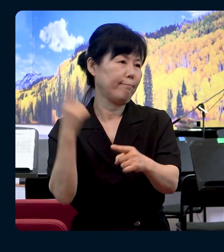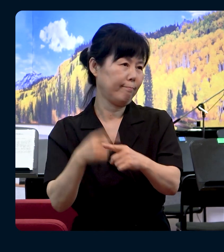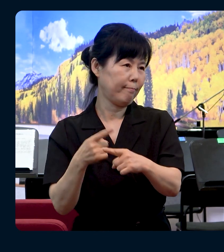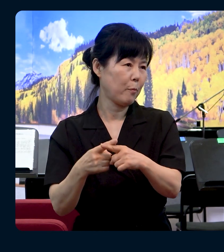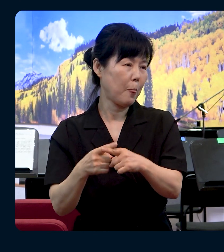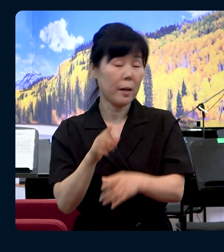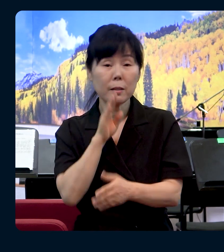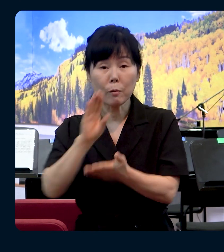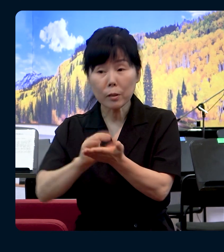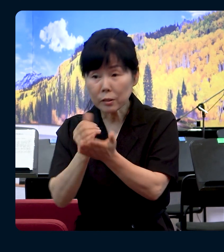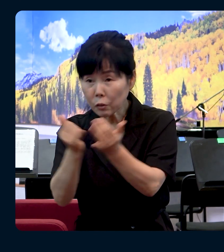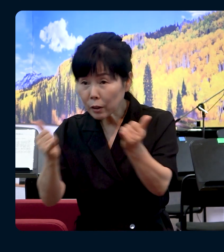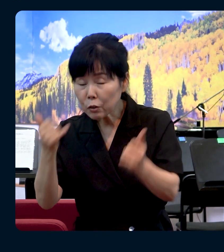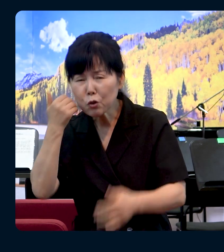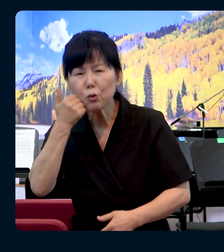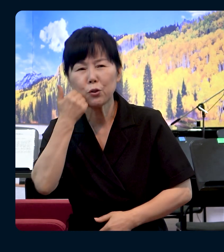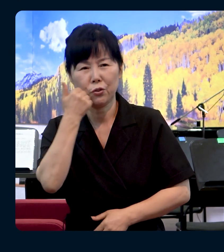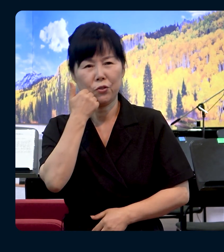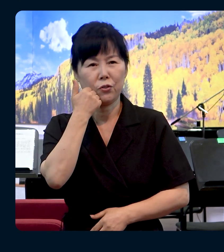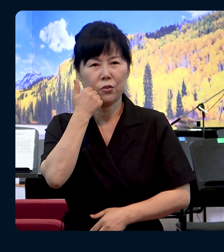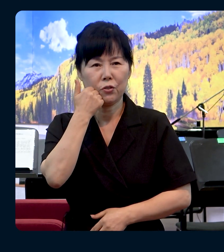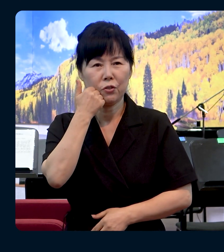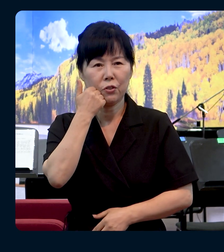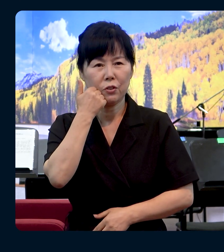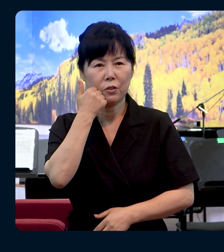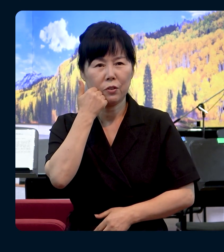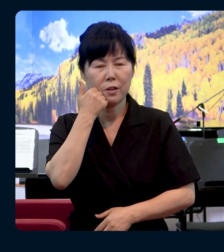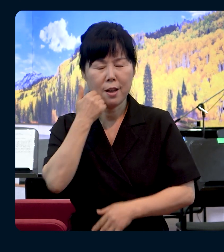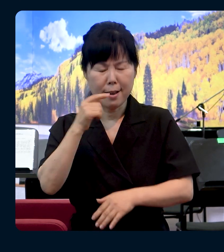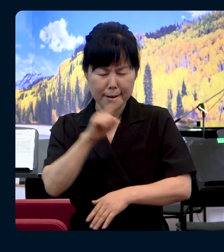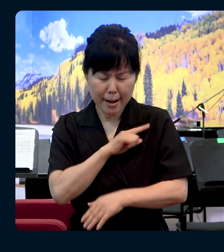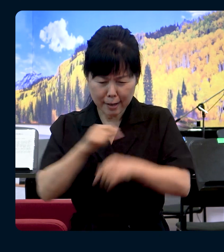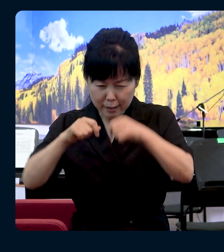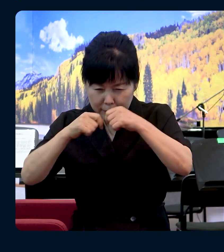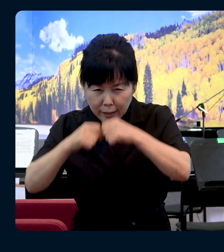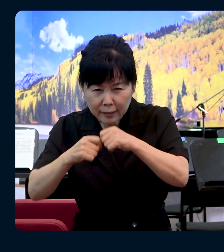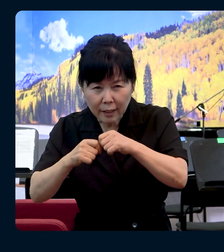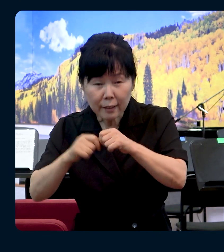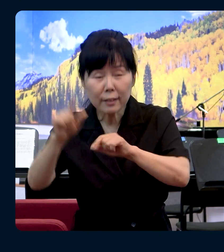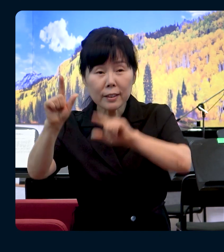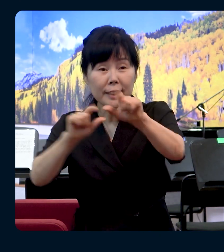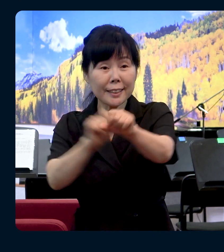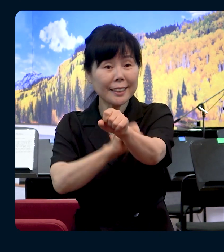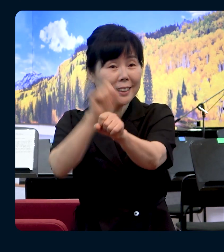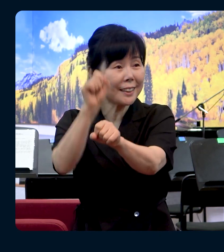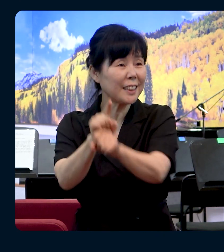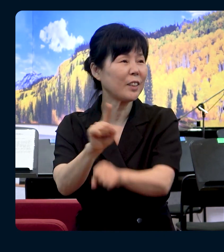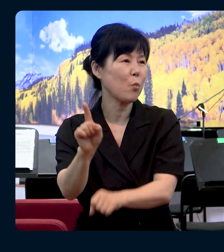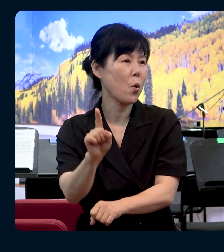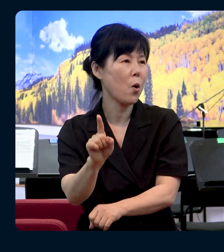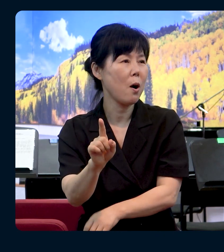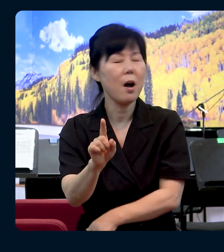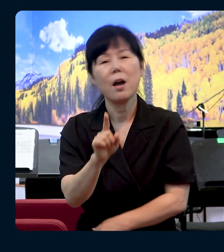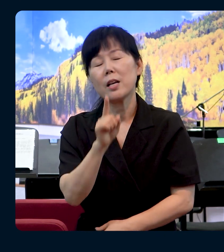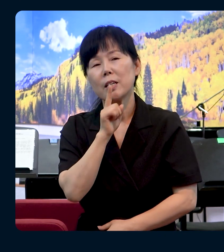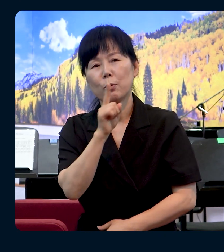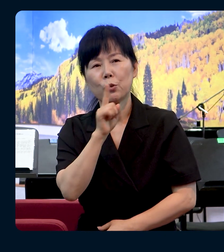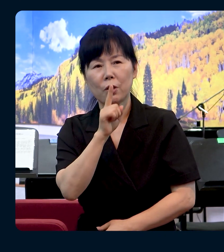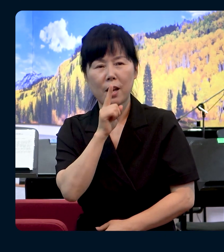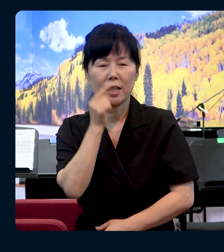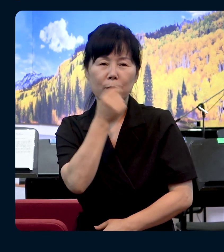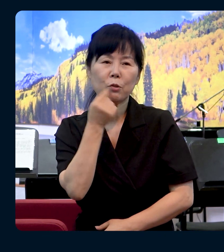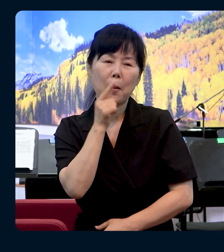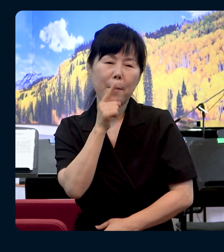참된 그리스도인은 어떤 사람인가? 가장 구체적이면서도 가장 뚜렷한 특징은 입술의 권세를